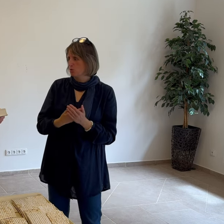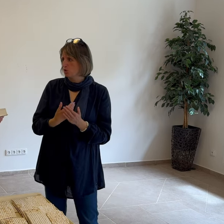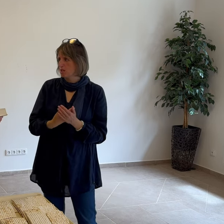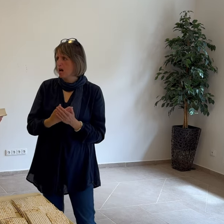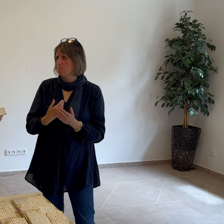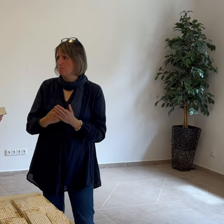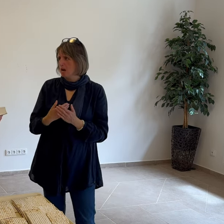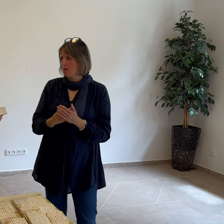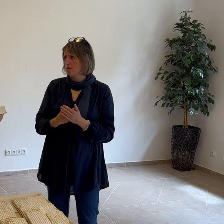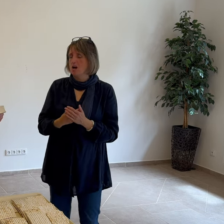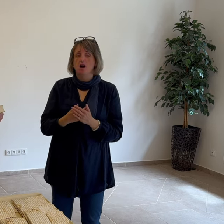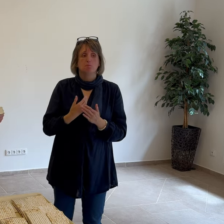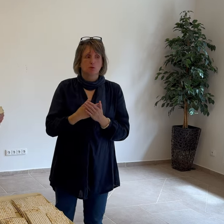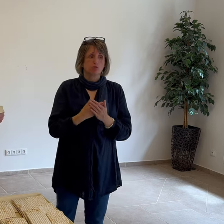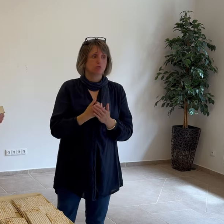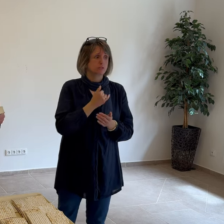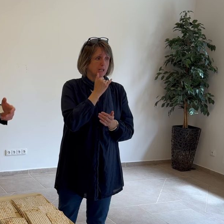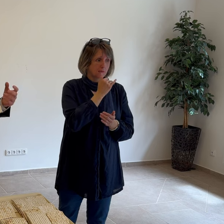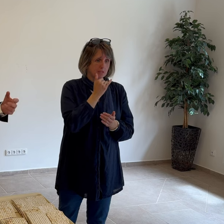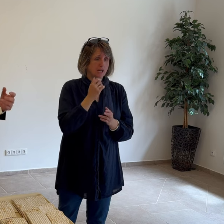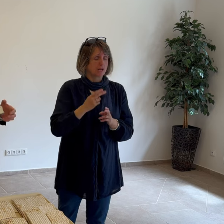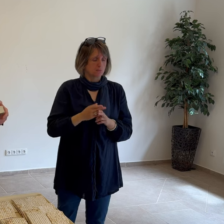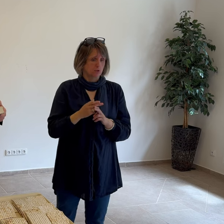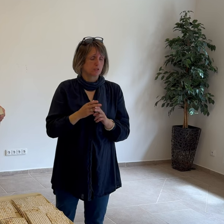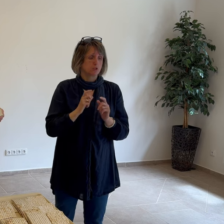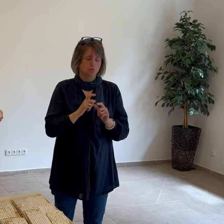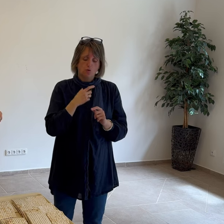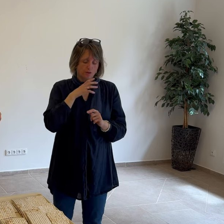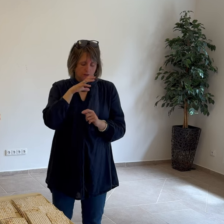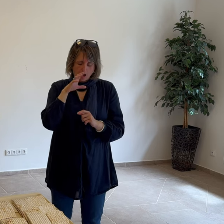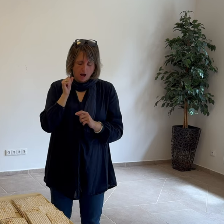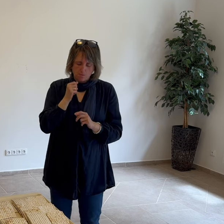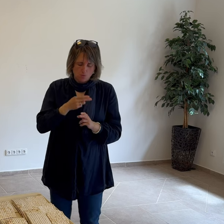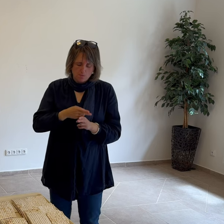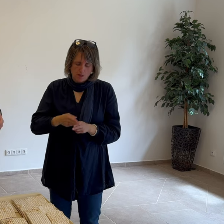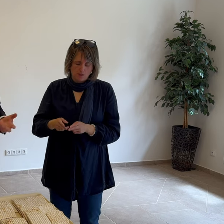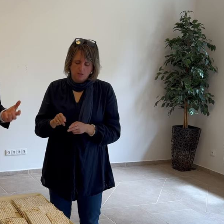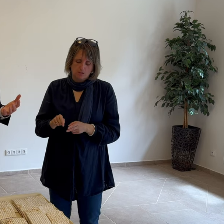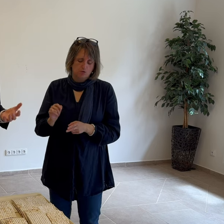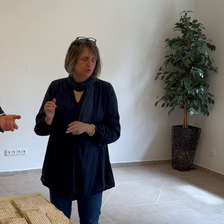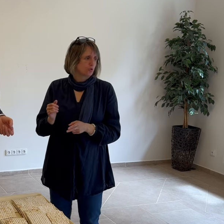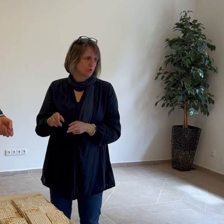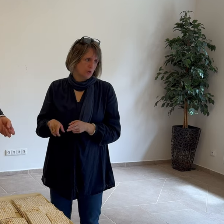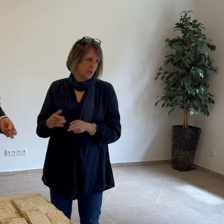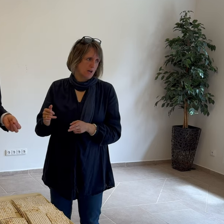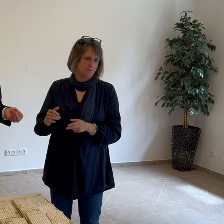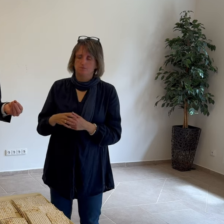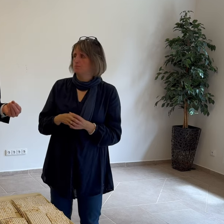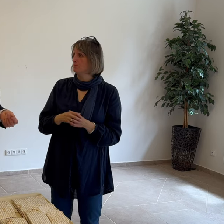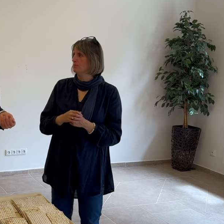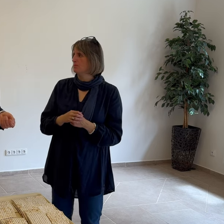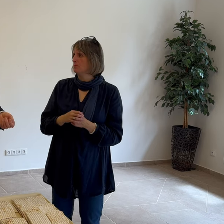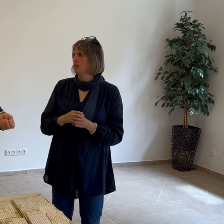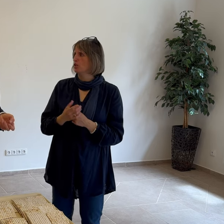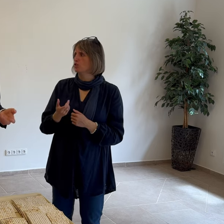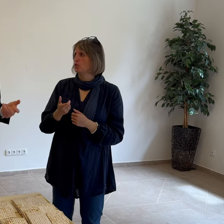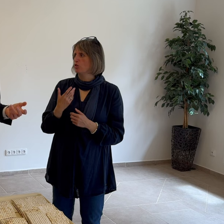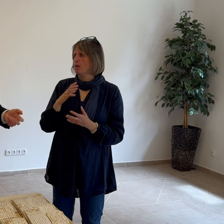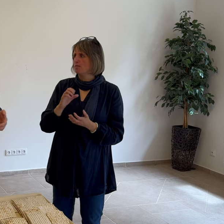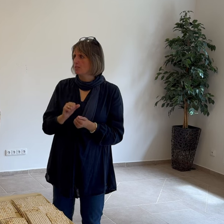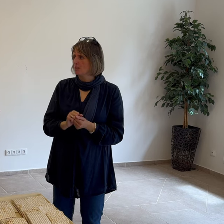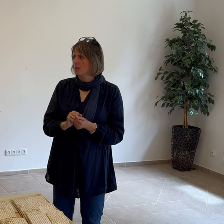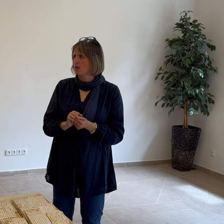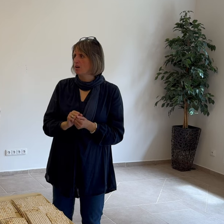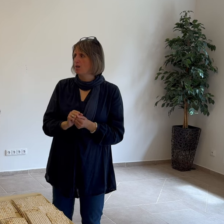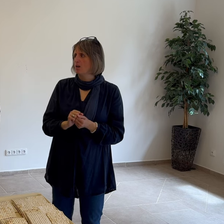proto jsou mnozí slabí nemocní Já nevím možná právě proto že se to bere jenom jako obřad jako určitá chvíle možná i